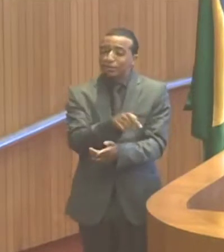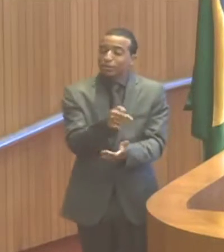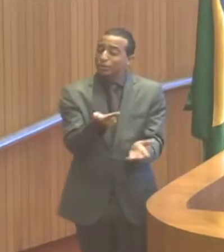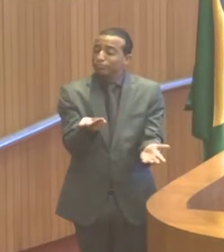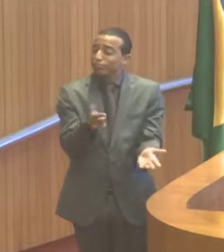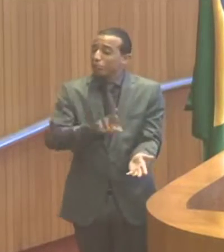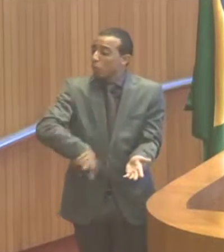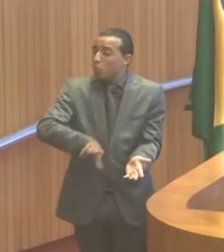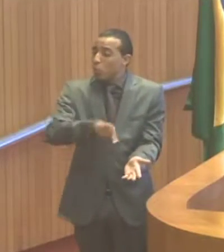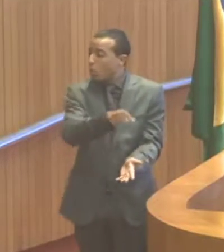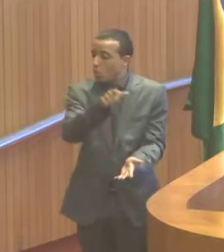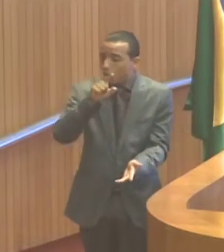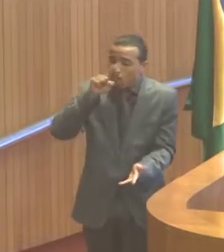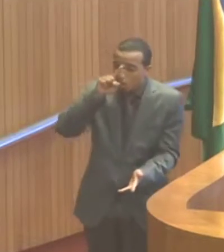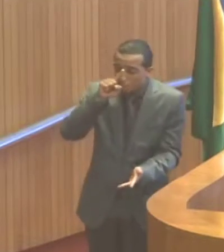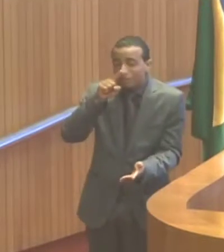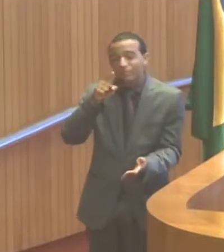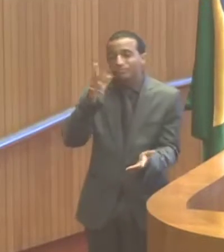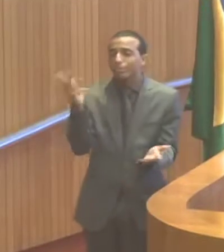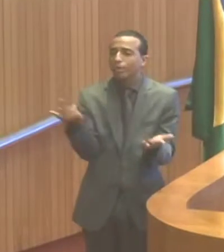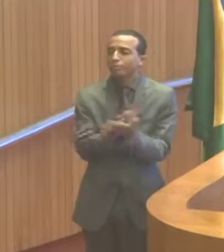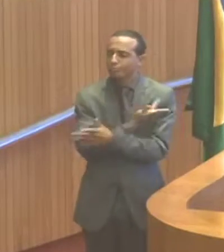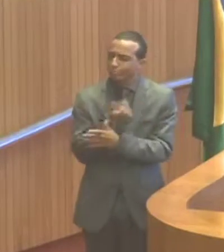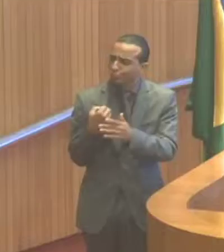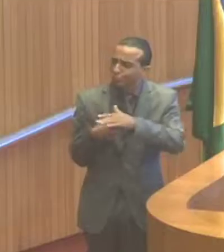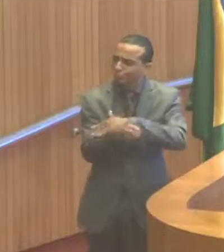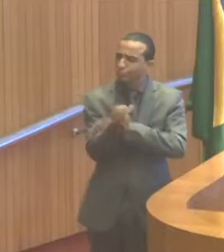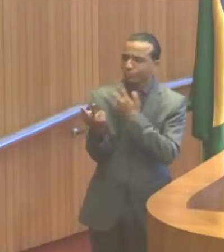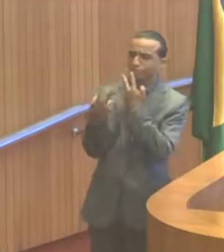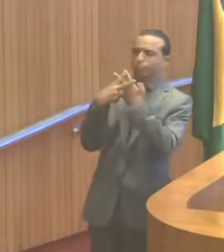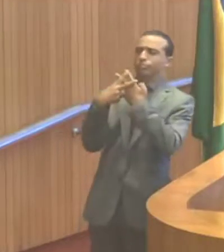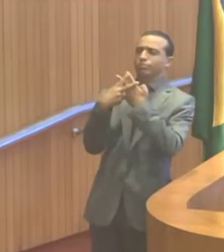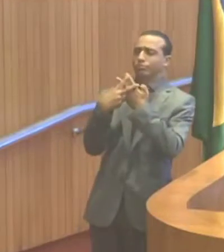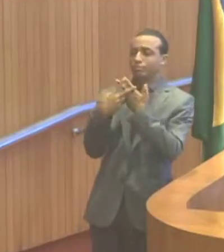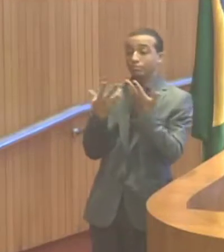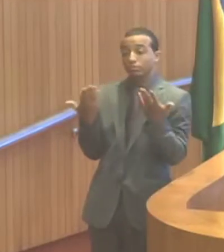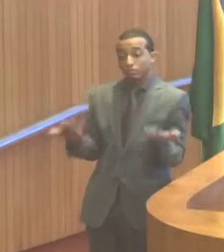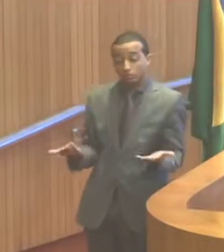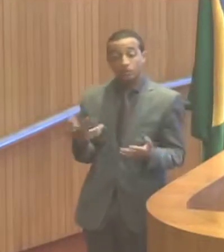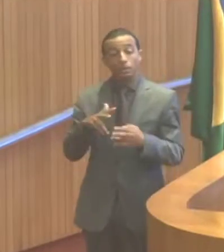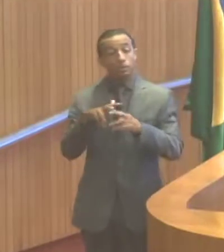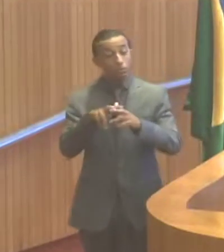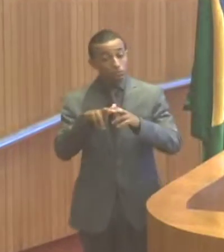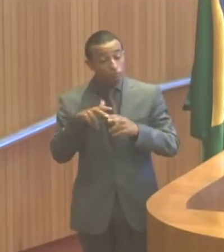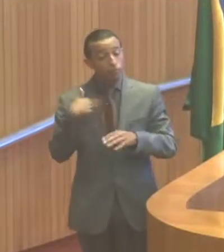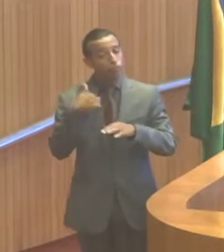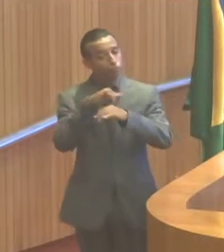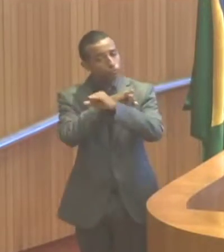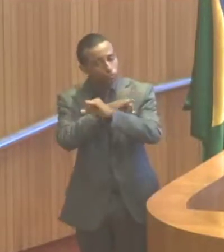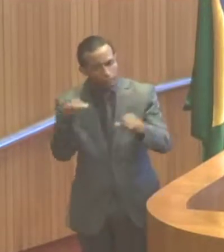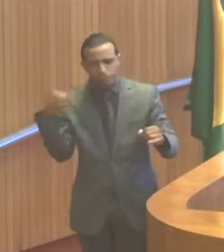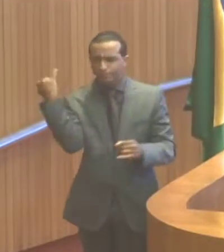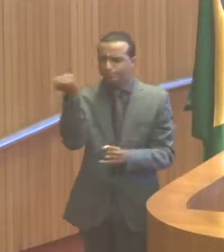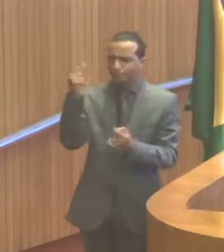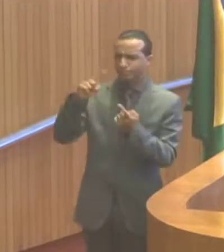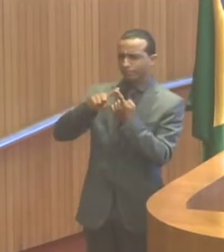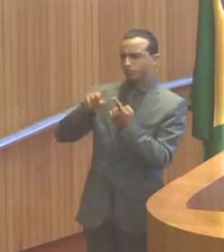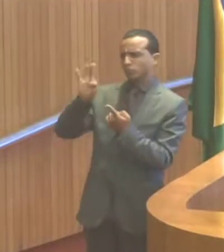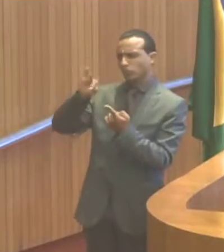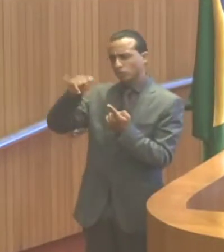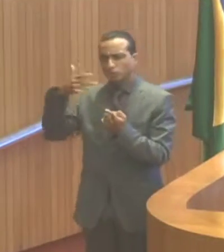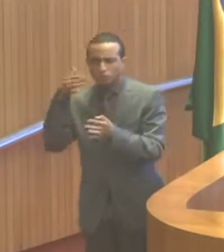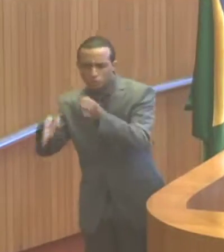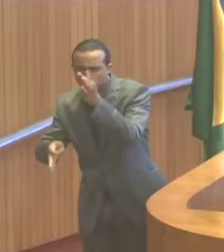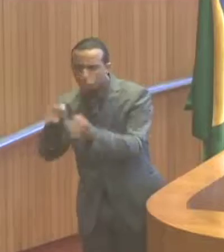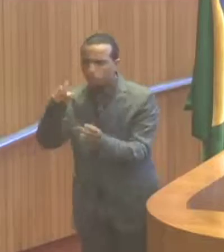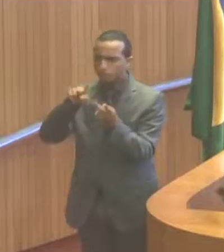cumprindo pena. Então, é uma ação que, no meu entendimento, precisa, por isso que eu falo que tem que haver uma presença do TJ, do Ministério Público,